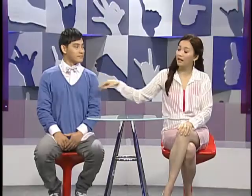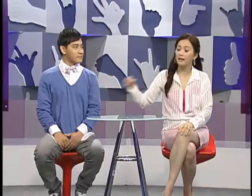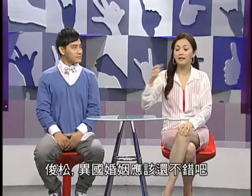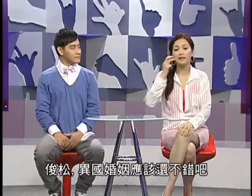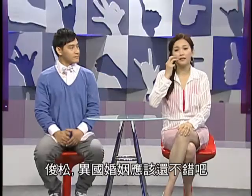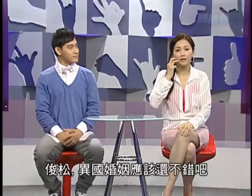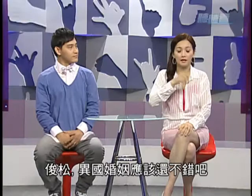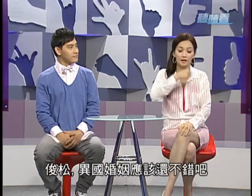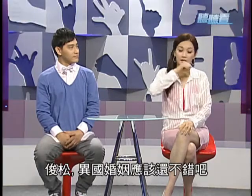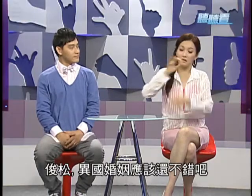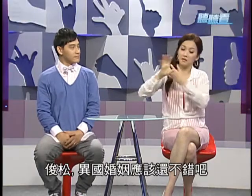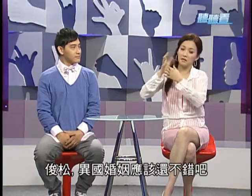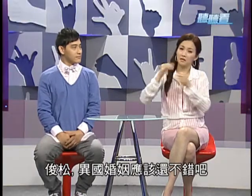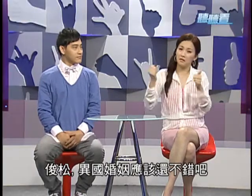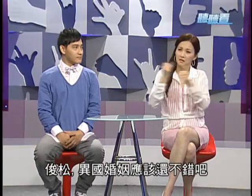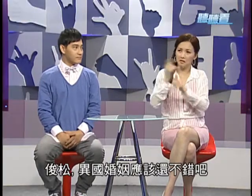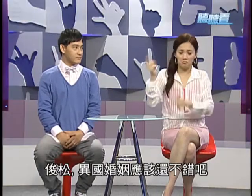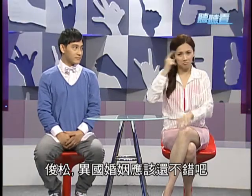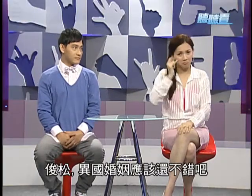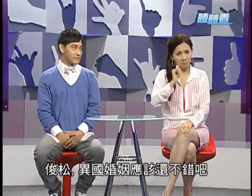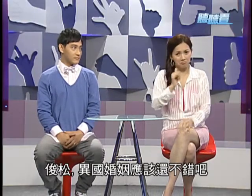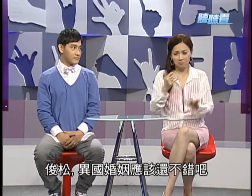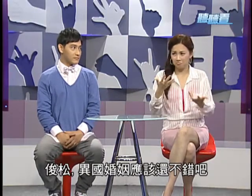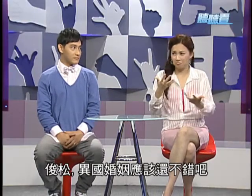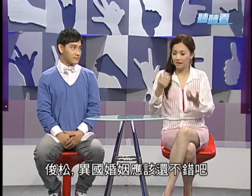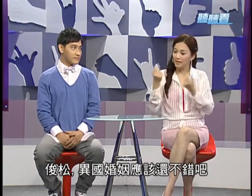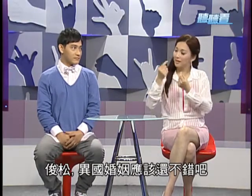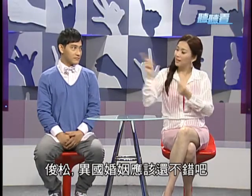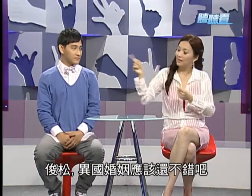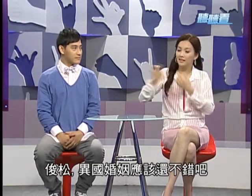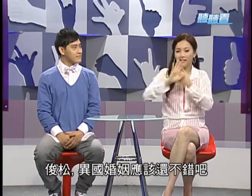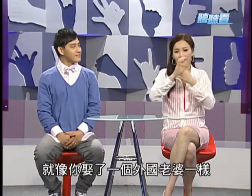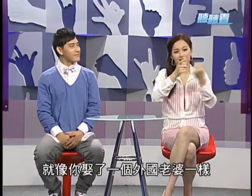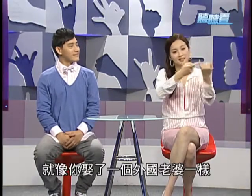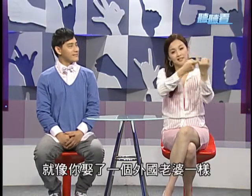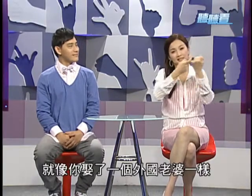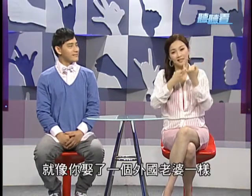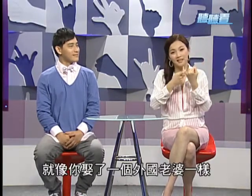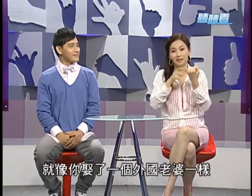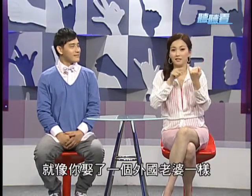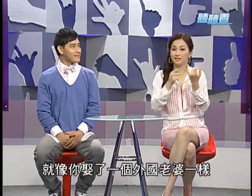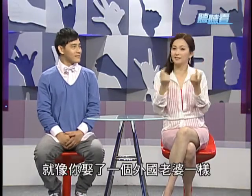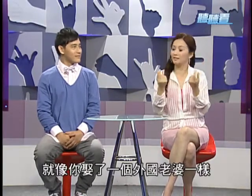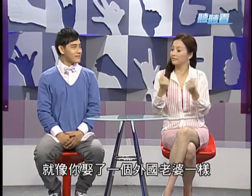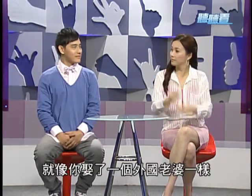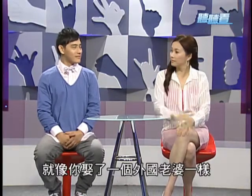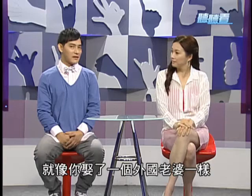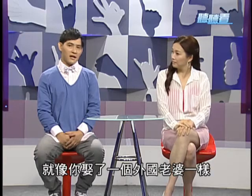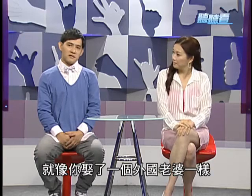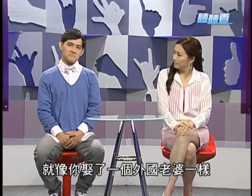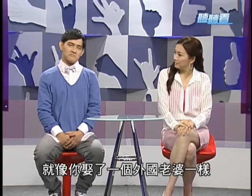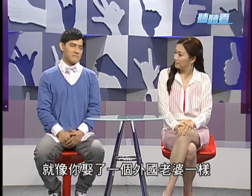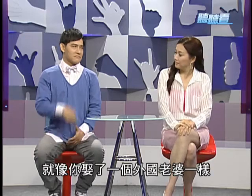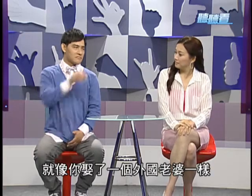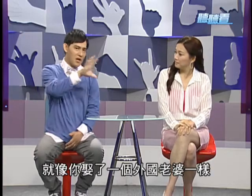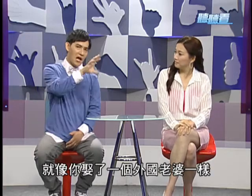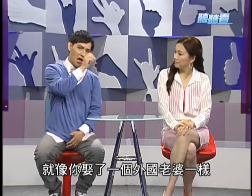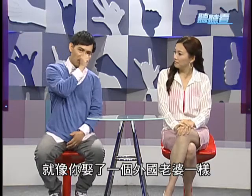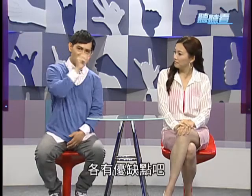俊松，异国婚姻应该还不错吧？就像你娶了一个外国老婆一样。 各有优